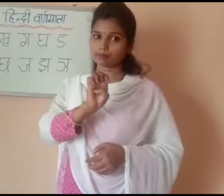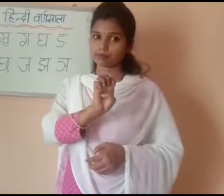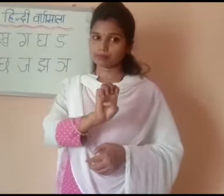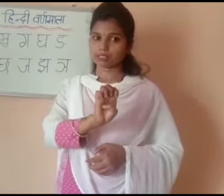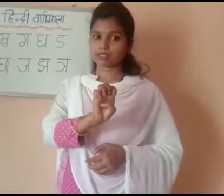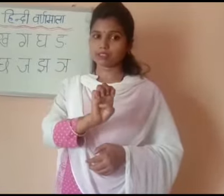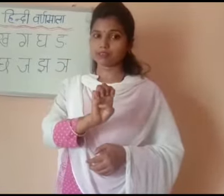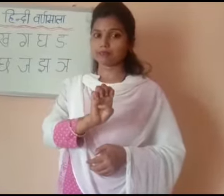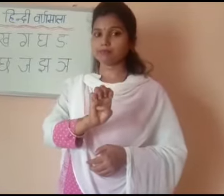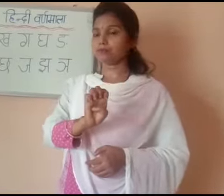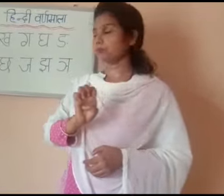झ,